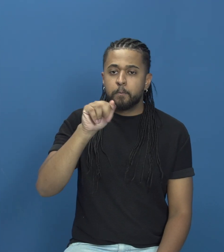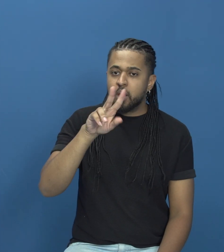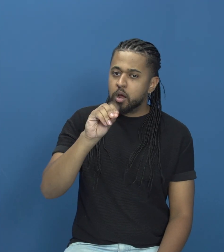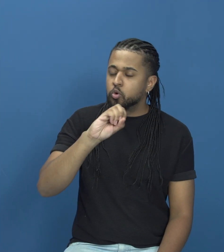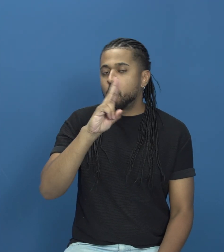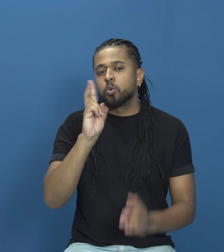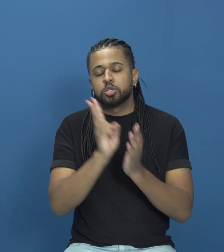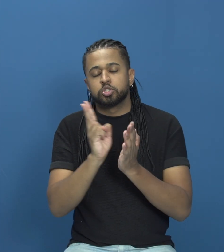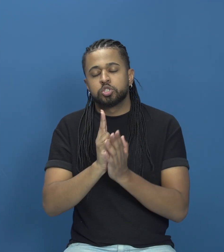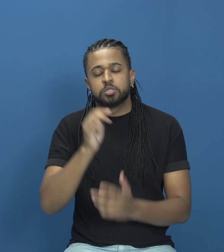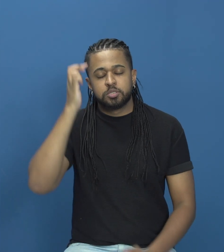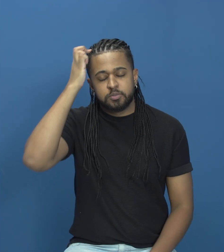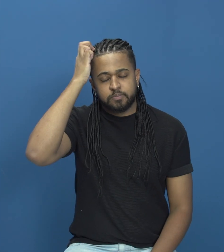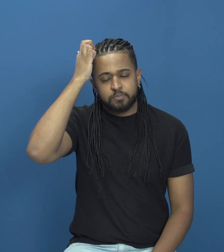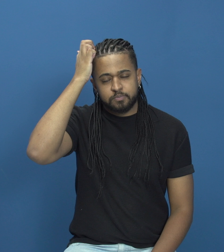indígenas.